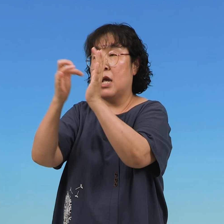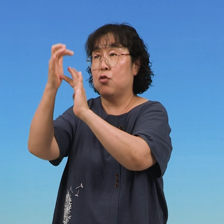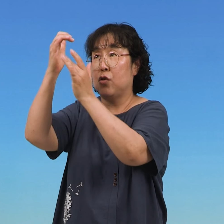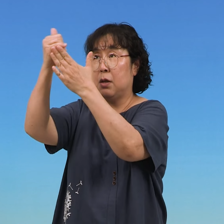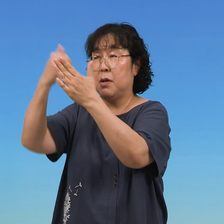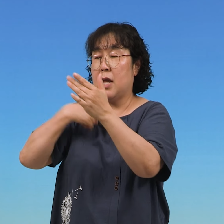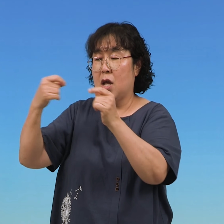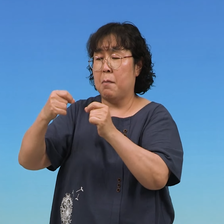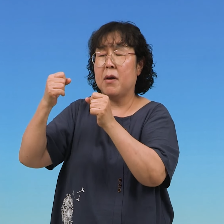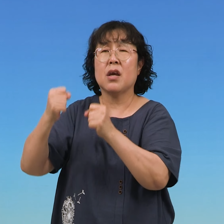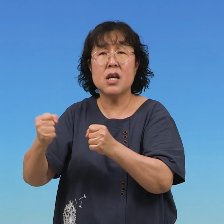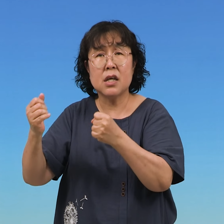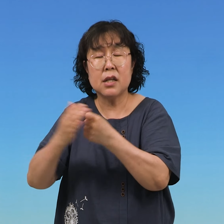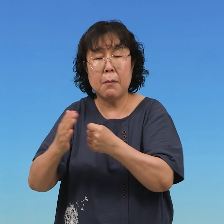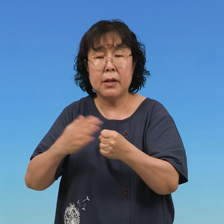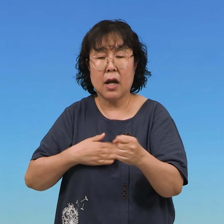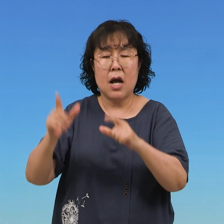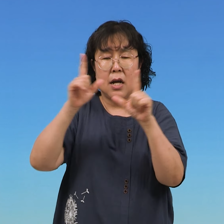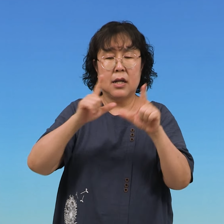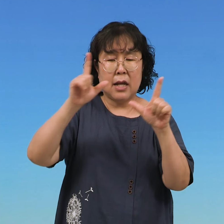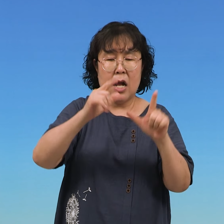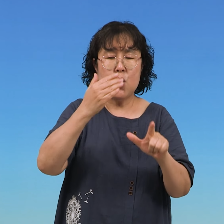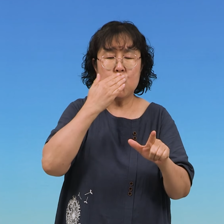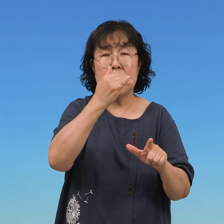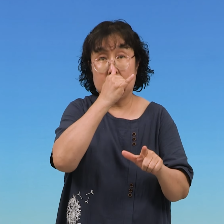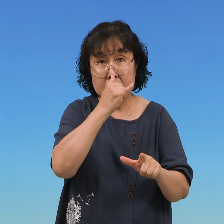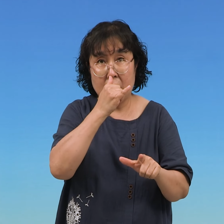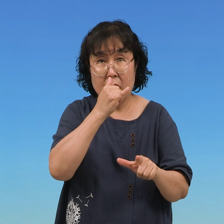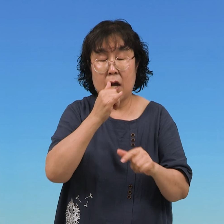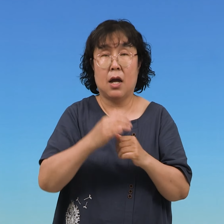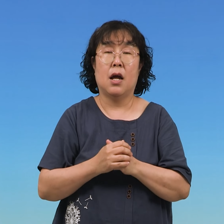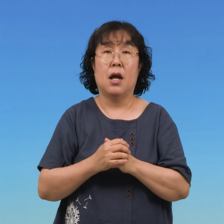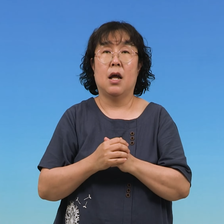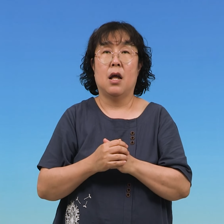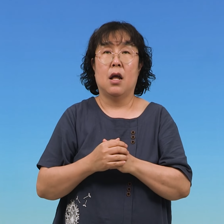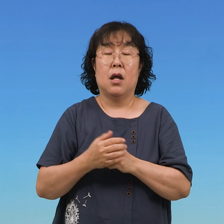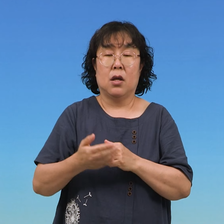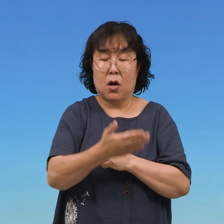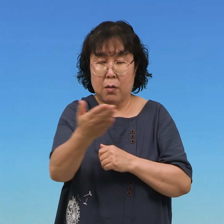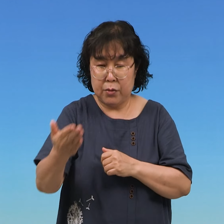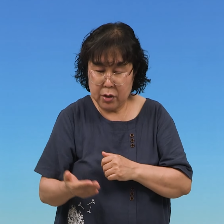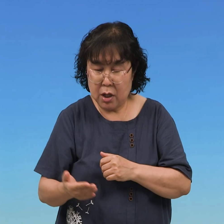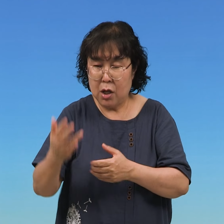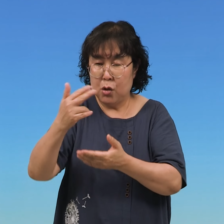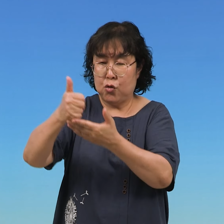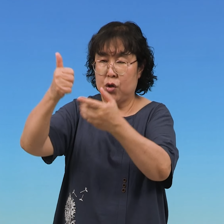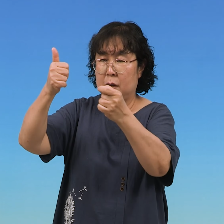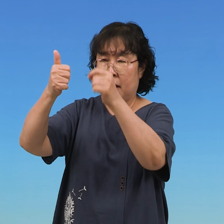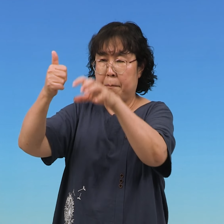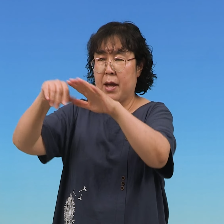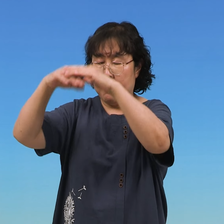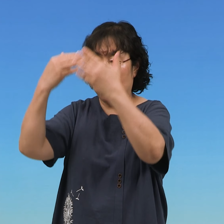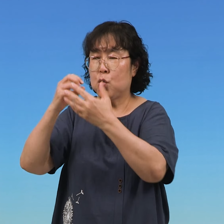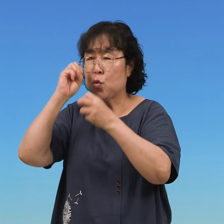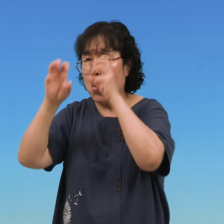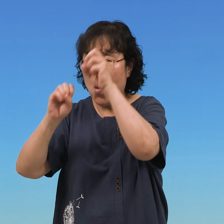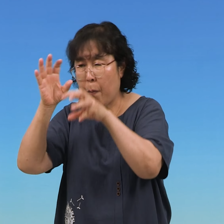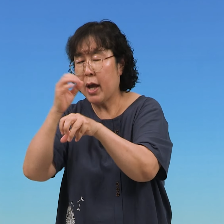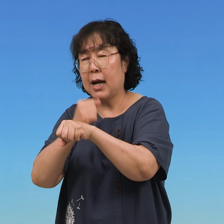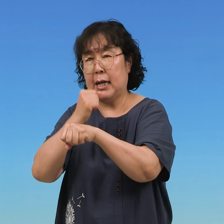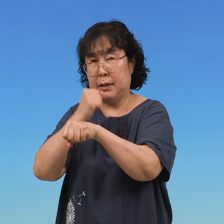마음을 가지고 여러분 여세 동안에 무슨 일로 그렇게 눌리셨습니까? 주님 앞에 직면하셔야 돼요. 끄집어내 놓으셔야 됩니다.